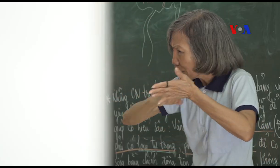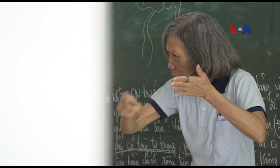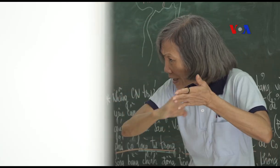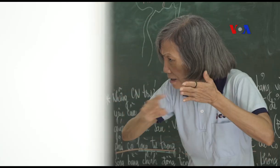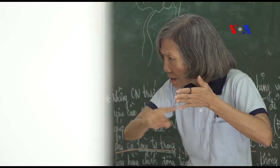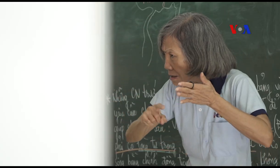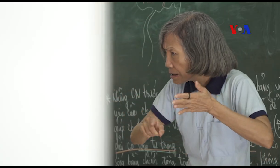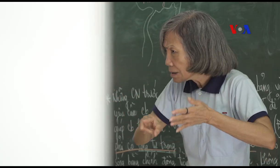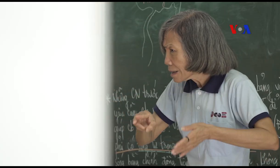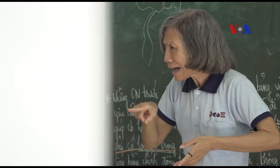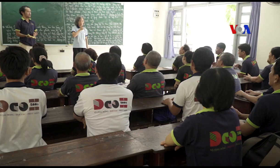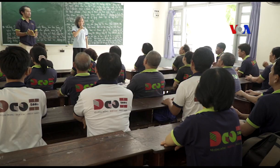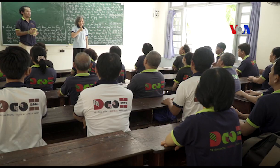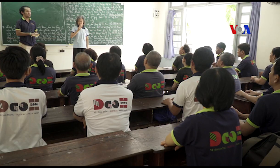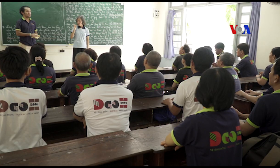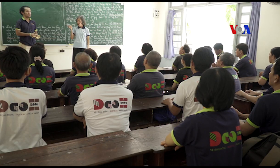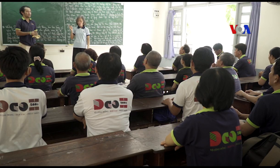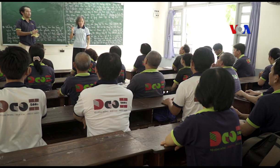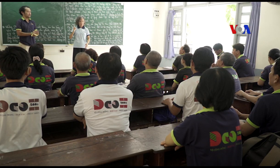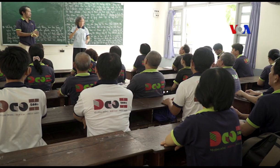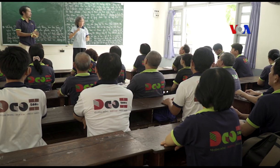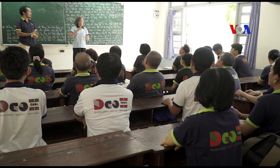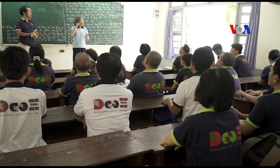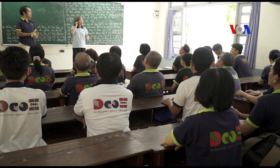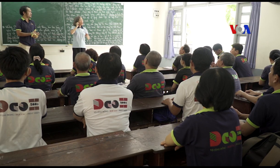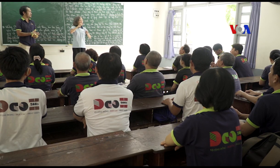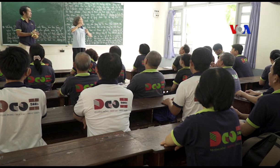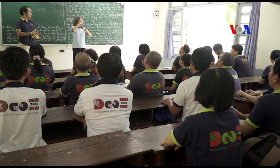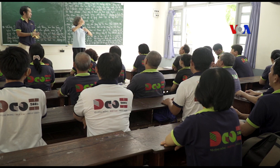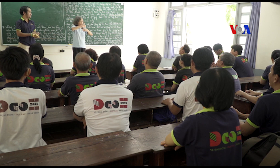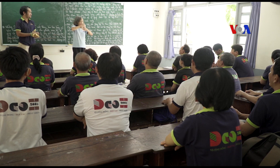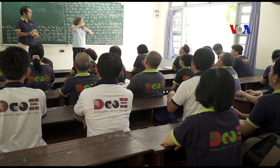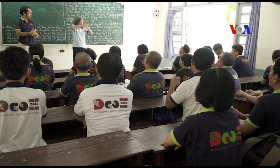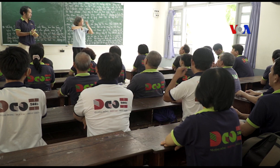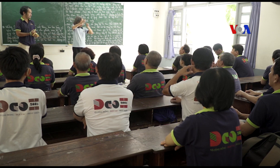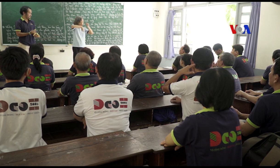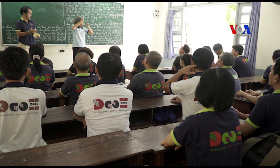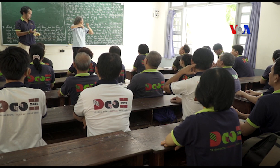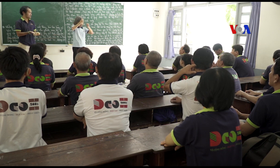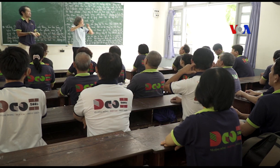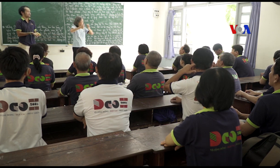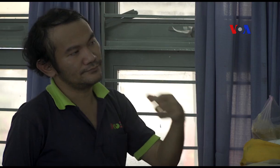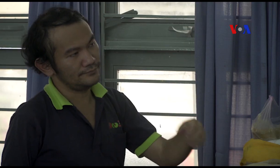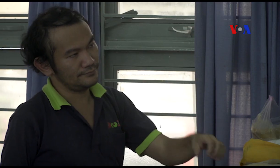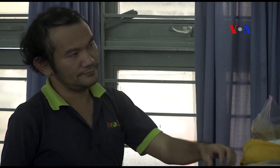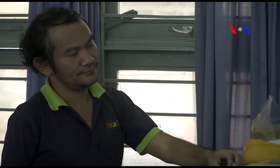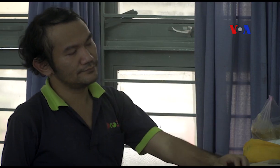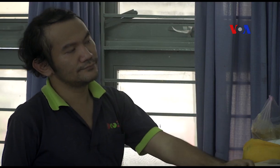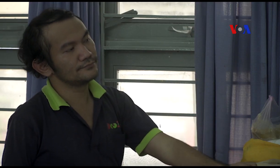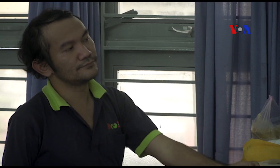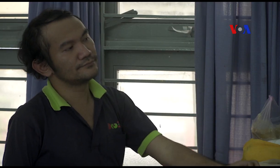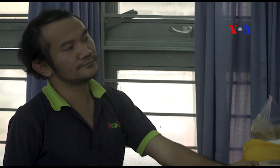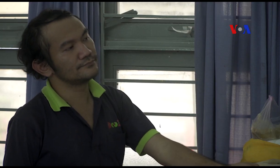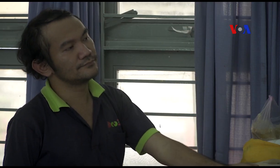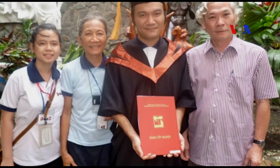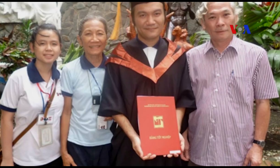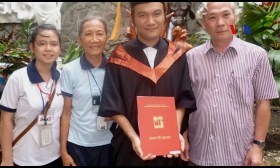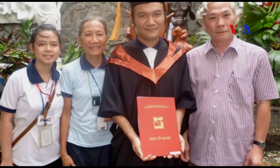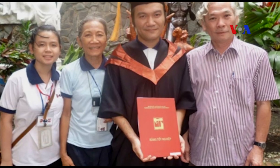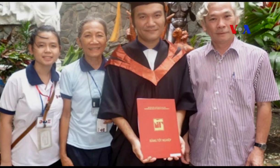của một đứa trẻ, mà bằng đôi tay. Một điều bất ngờ ở anh Khiêm khiến ai nấy đều khâm phục. Năm 2009,